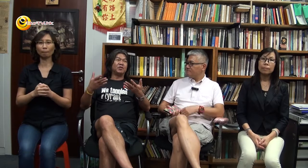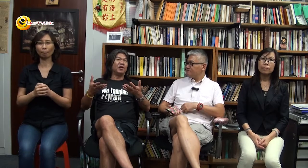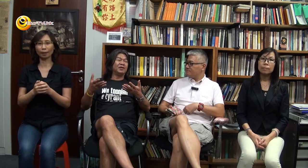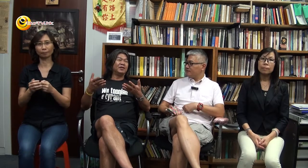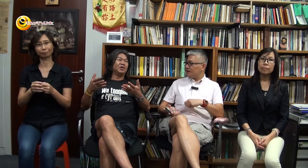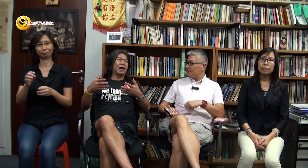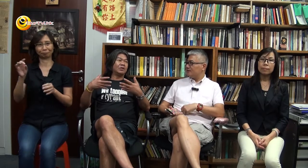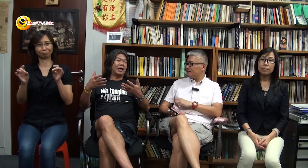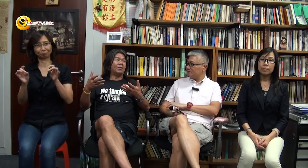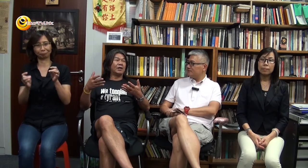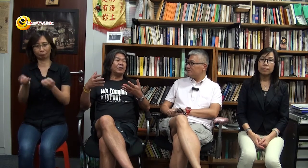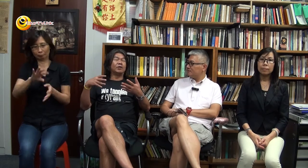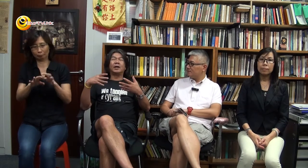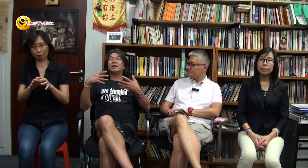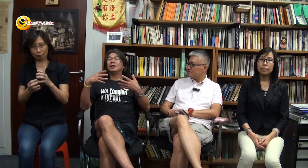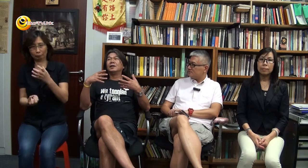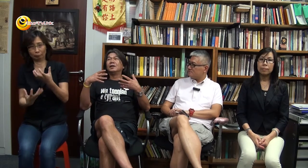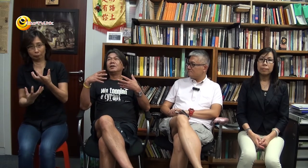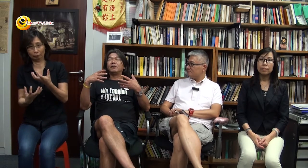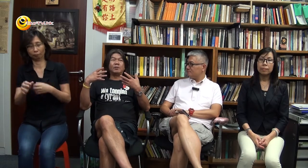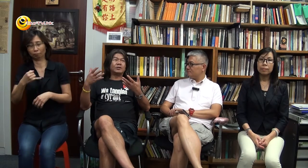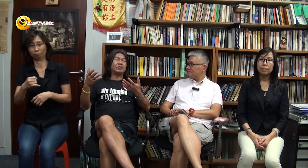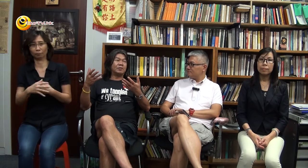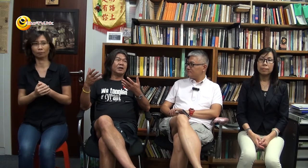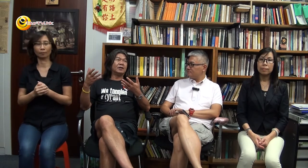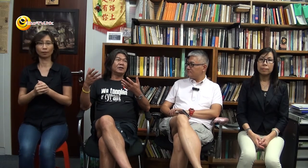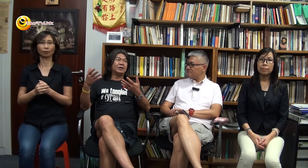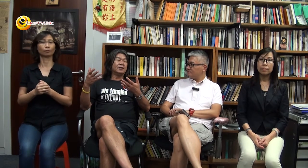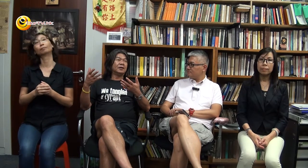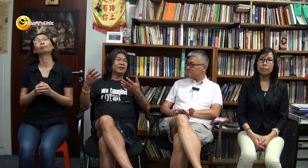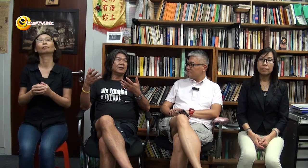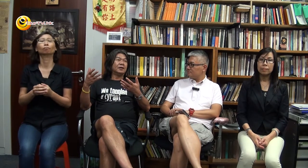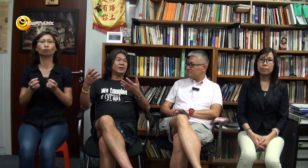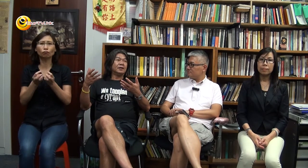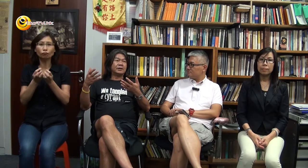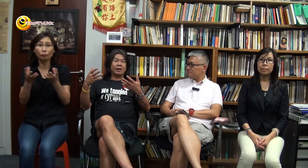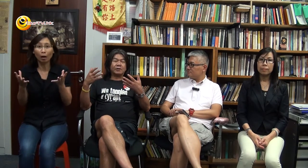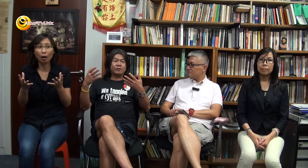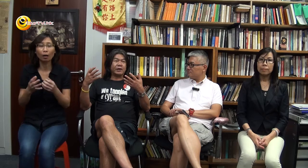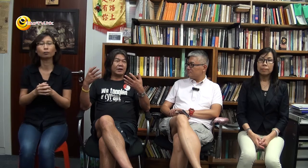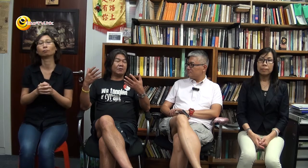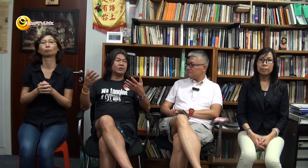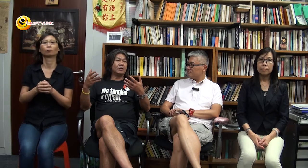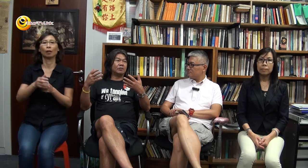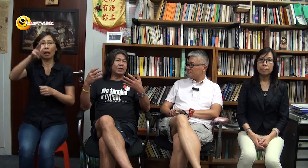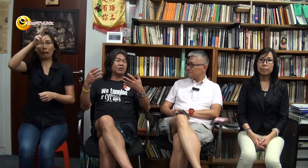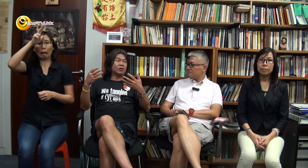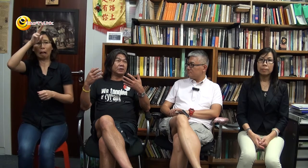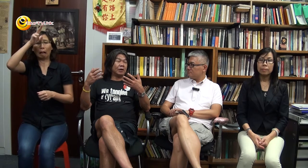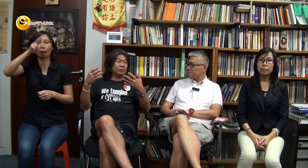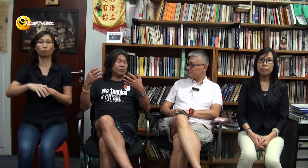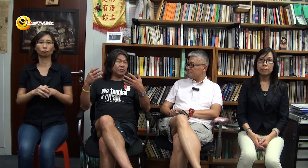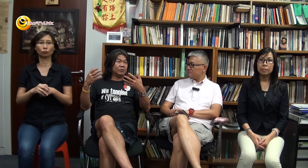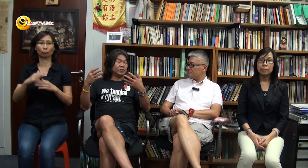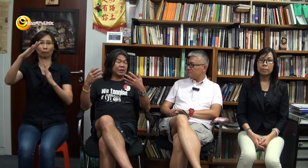包唔住火，越搞越大鑊，搞到咧～一發幫我收拾啦！即係成個政府成癱瘓咗，林鄭月